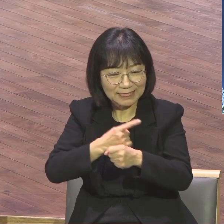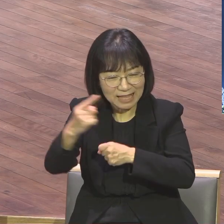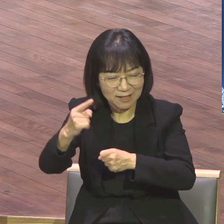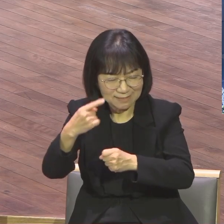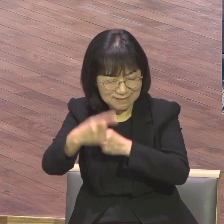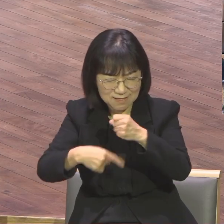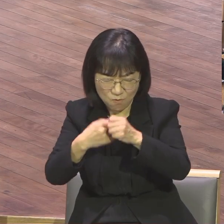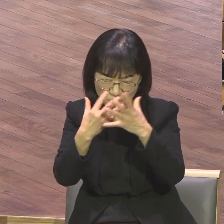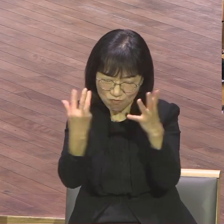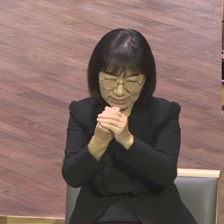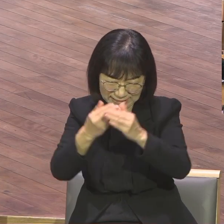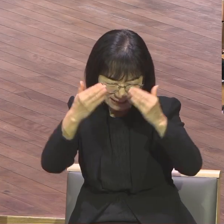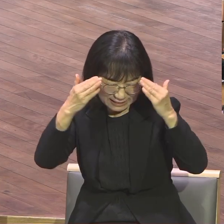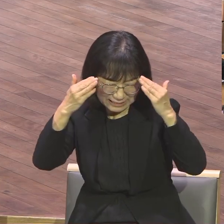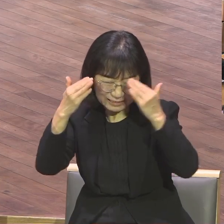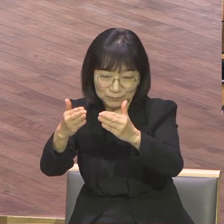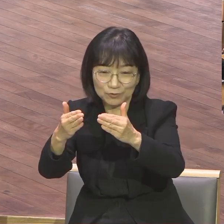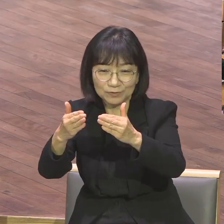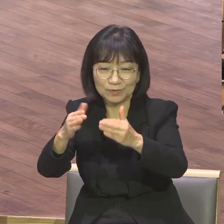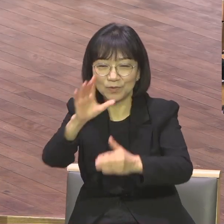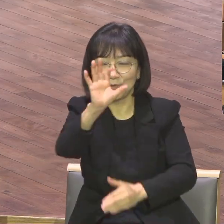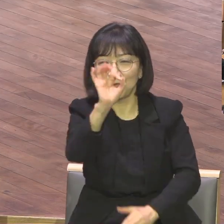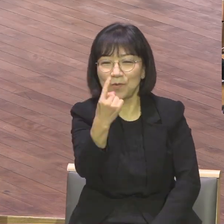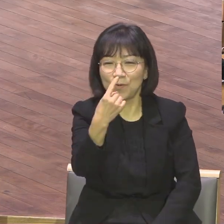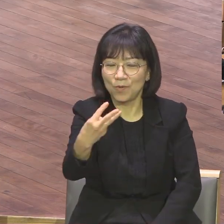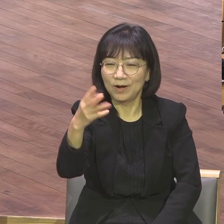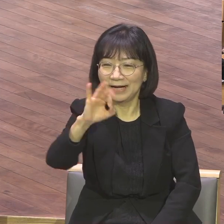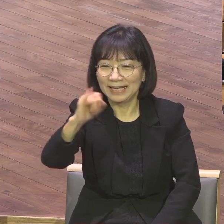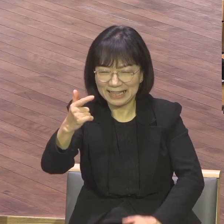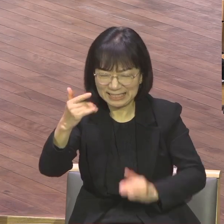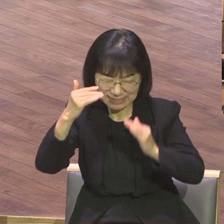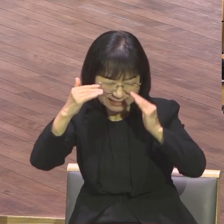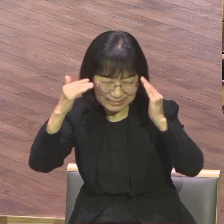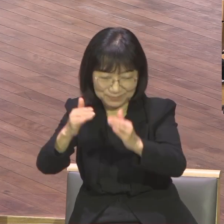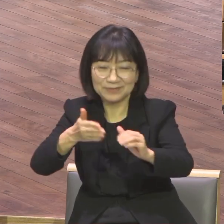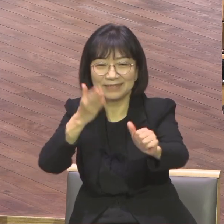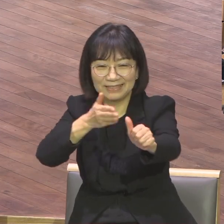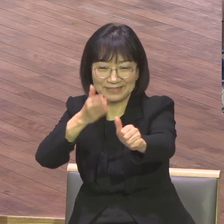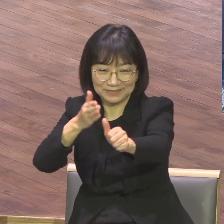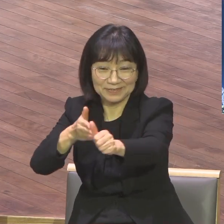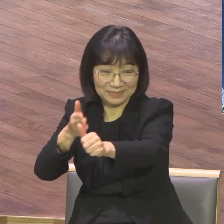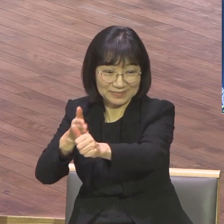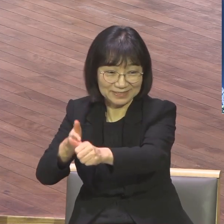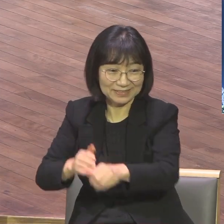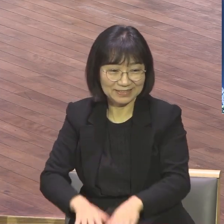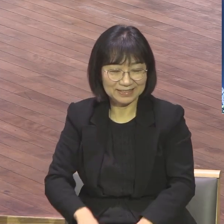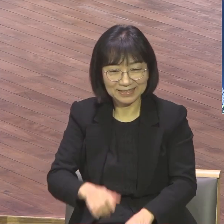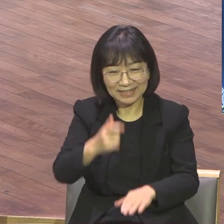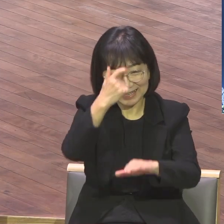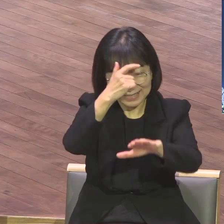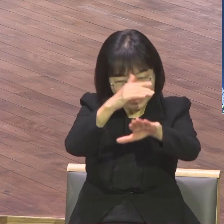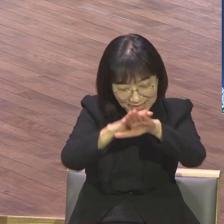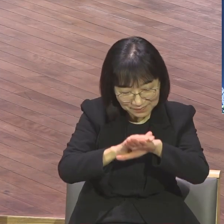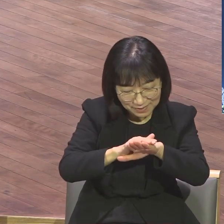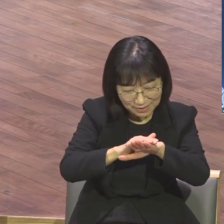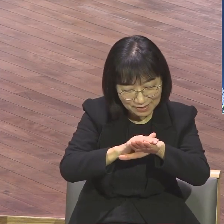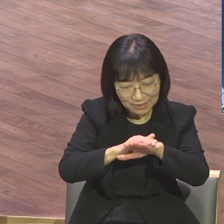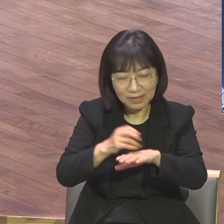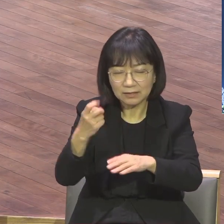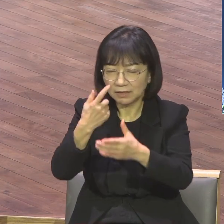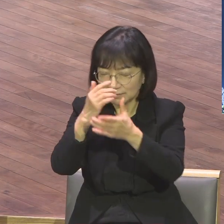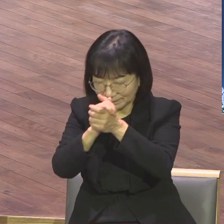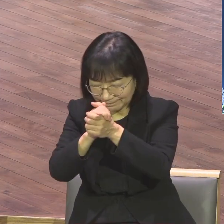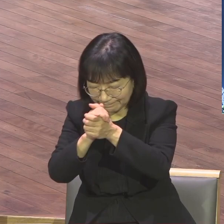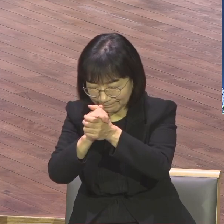보시기를 바랍니다. 네. 믿음의 성부수를 던져라는 거지요. 예배드리다가 기도하다가 뭔가